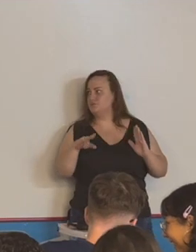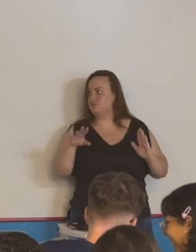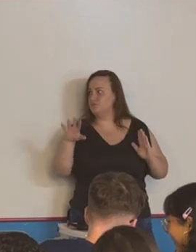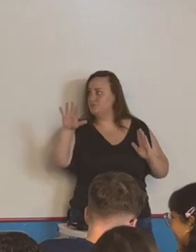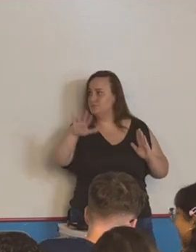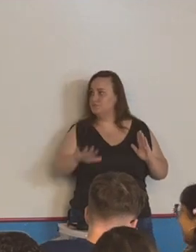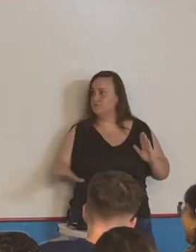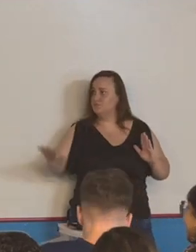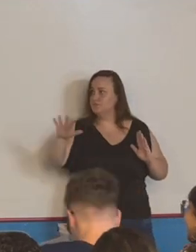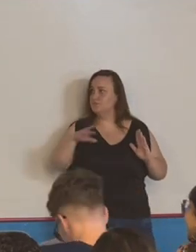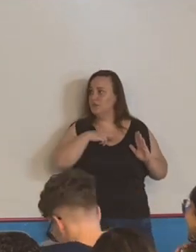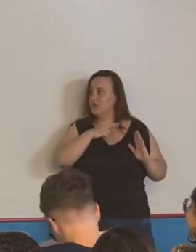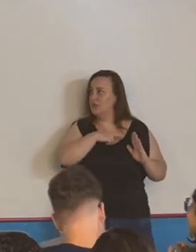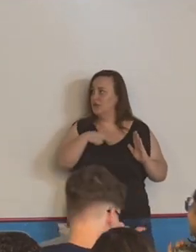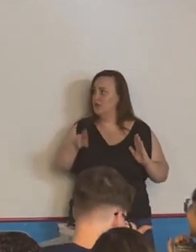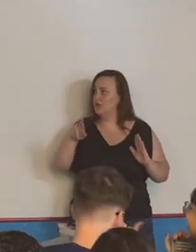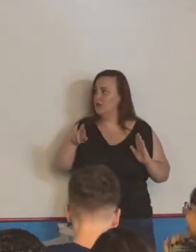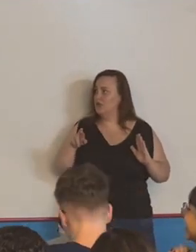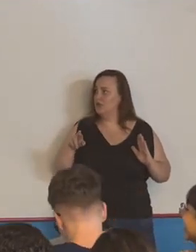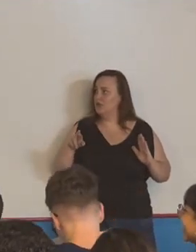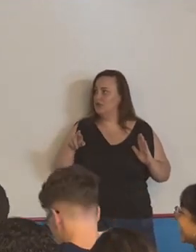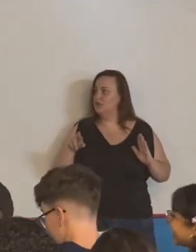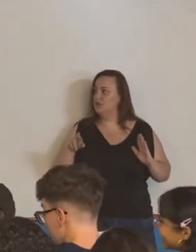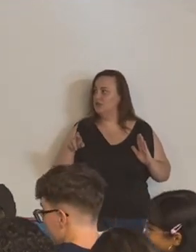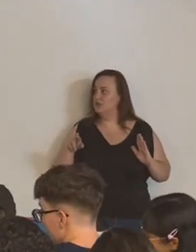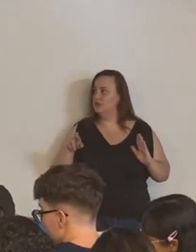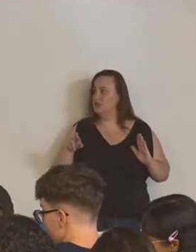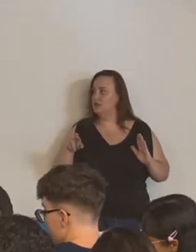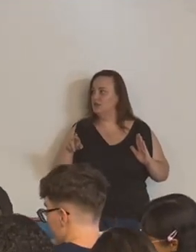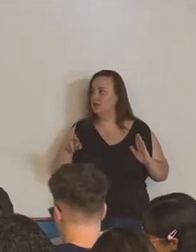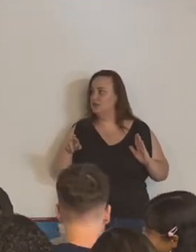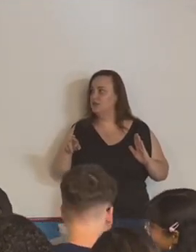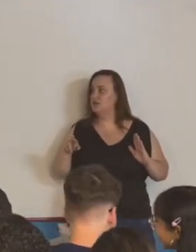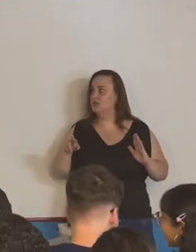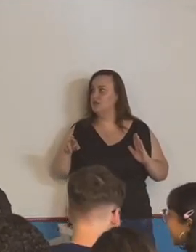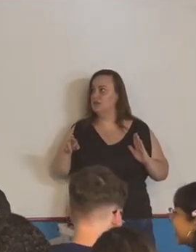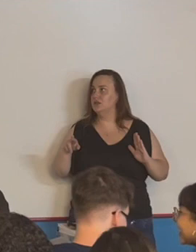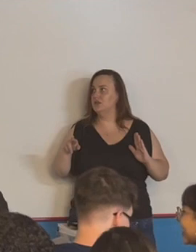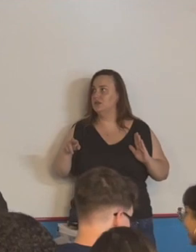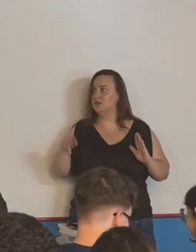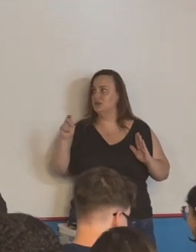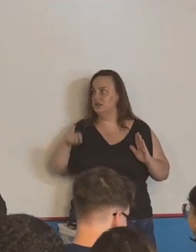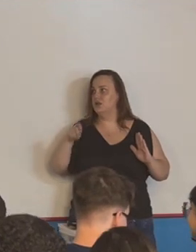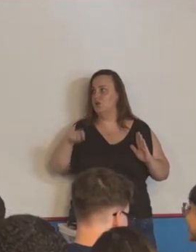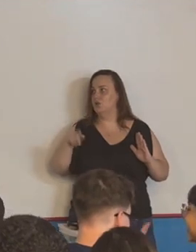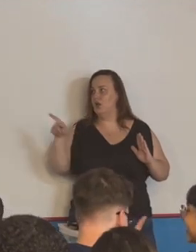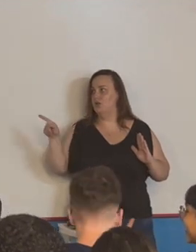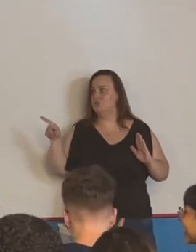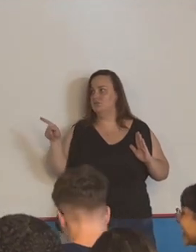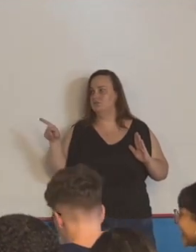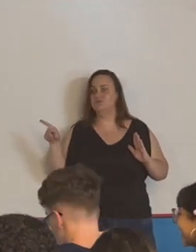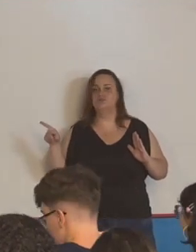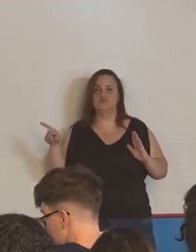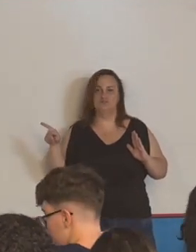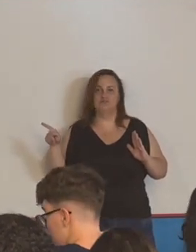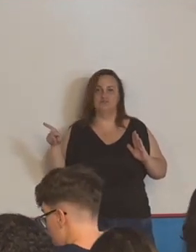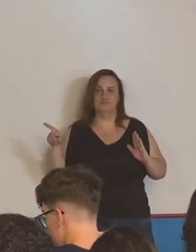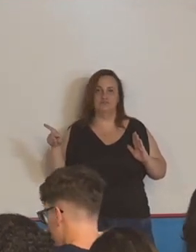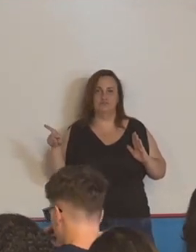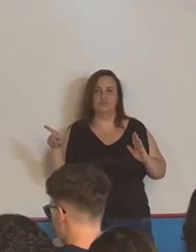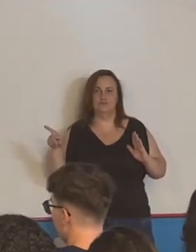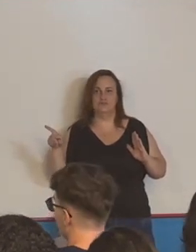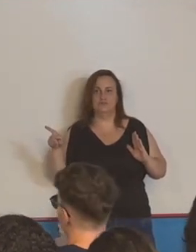né, aqui nos vendedores de miniatura, isso aqui faz todo sentido estar aqui, entendeu? Para